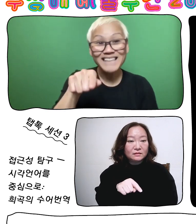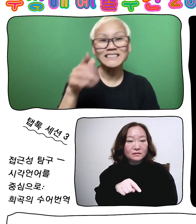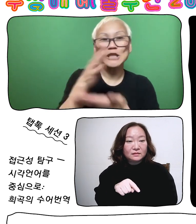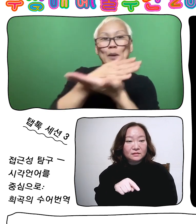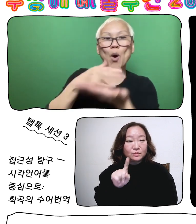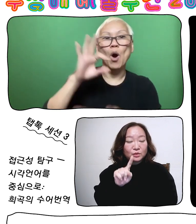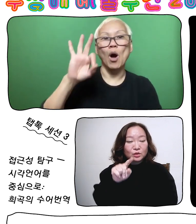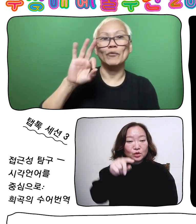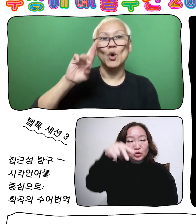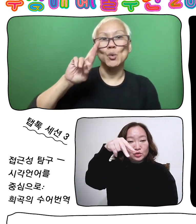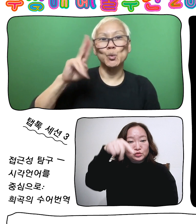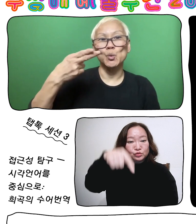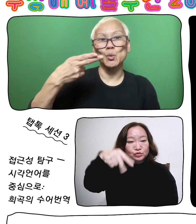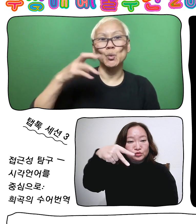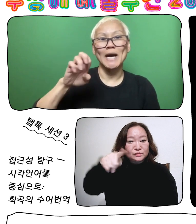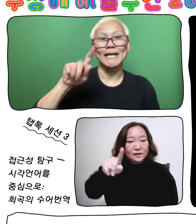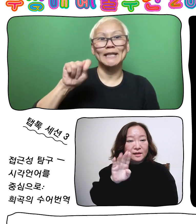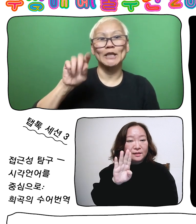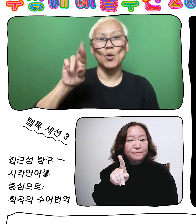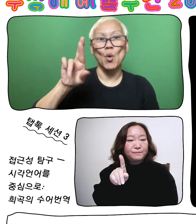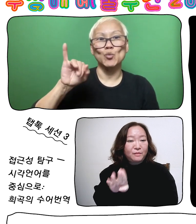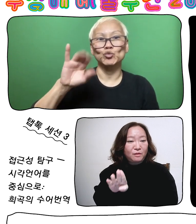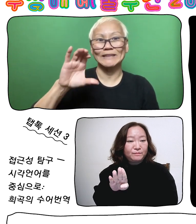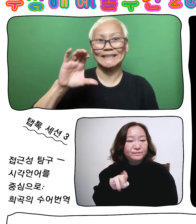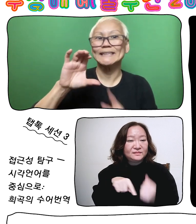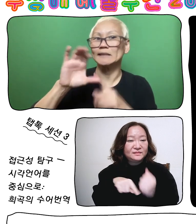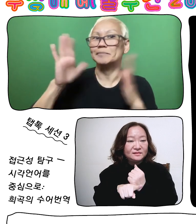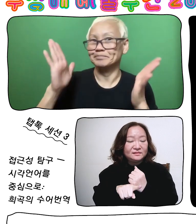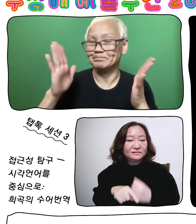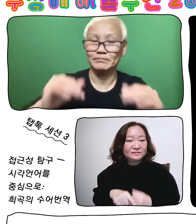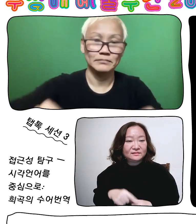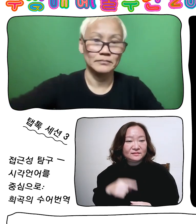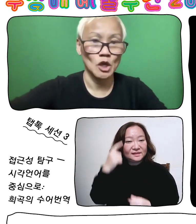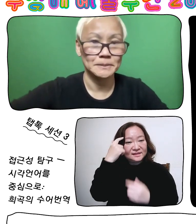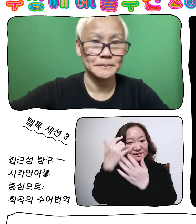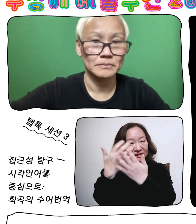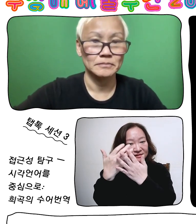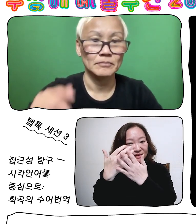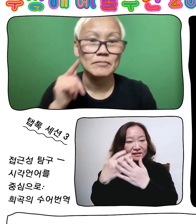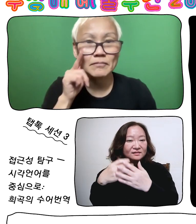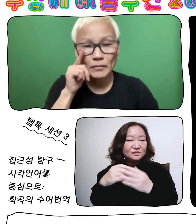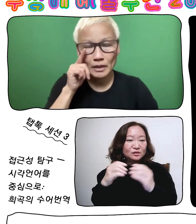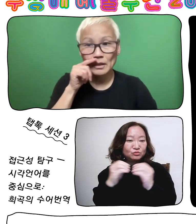수사법은 상상력과 문장이 결합되어 만들어집니다.